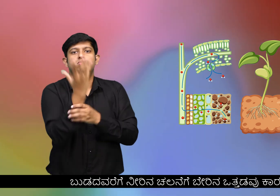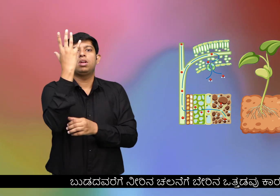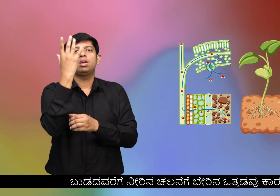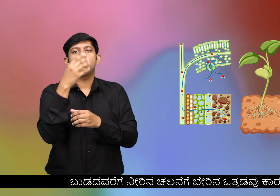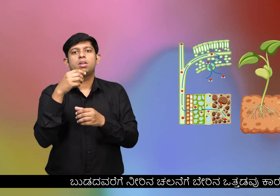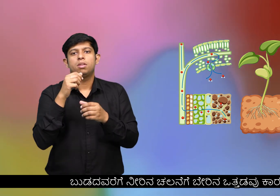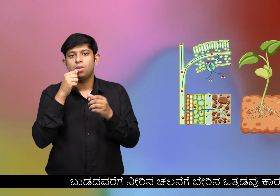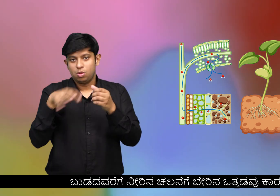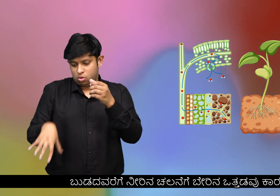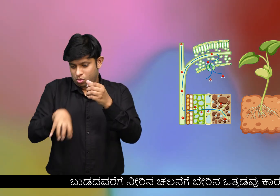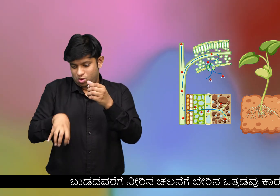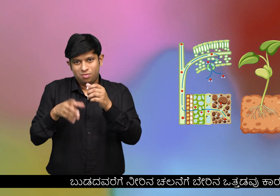ಕಾರಣವಾಗಿದೆ.